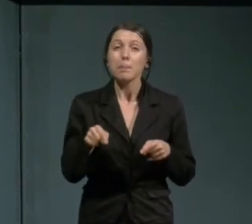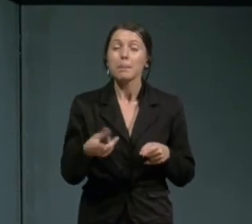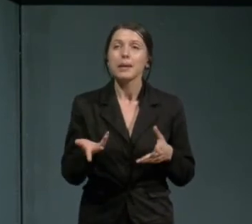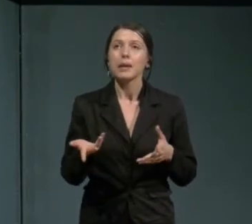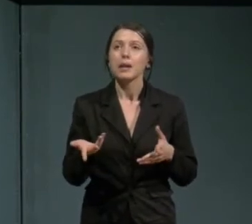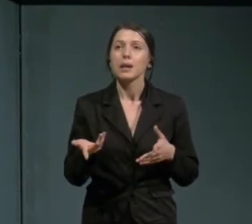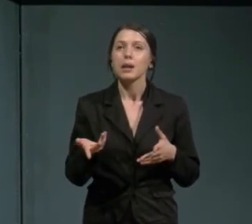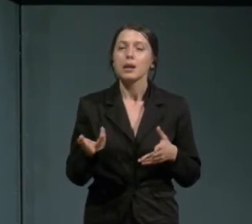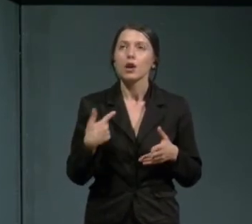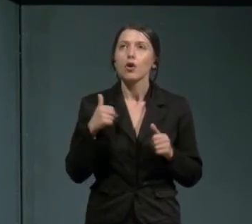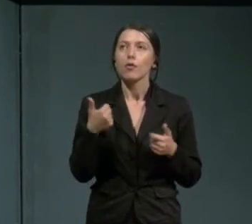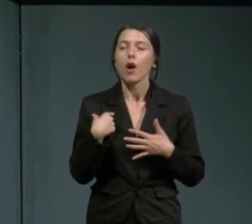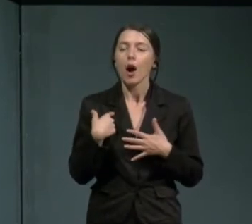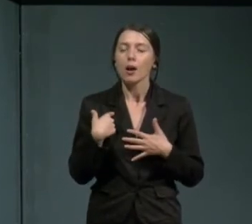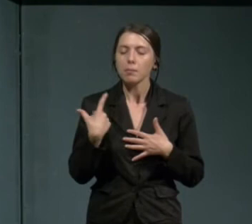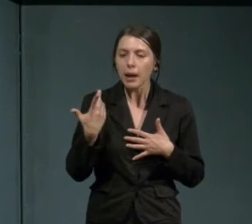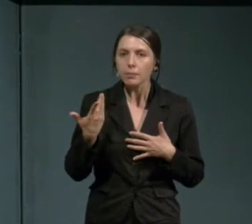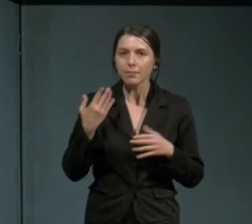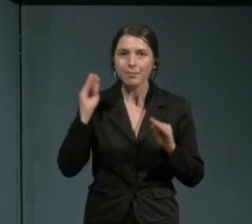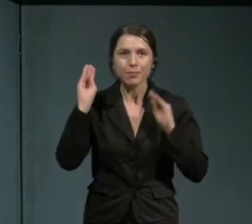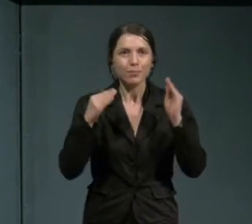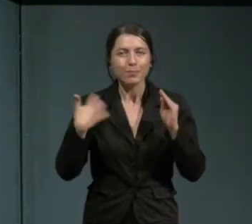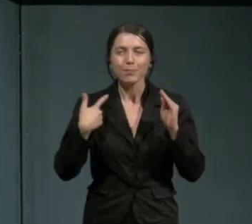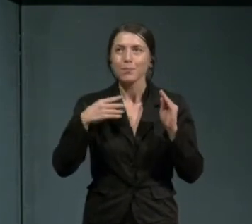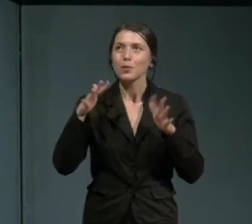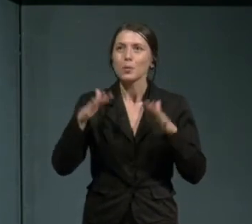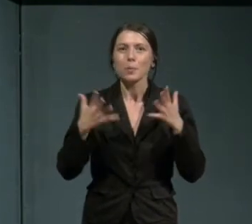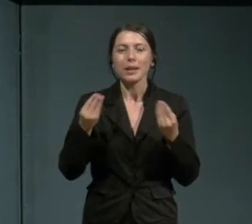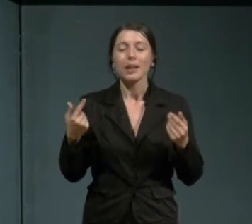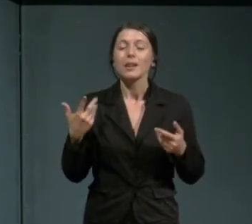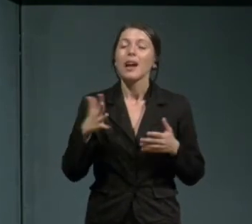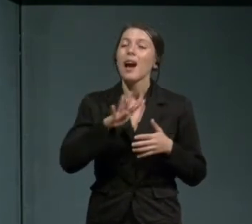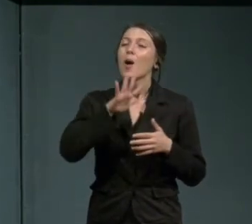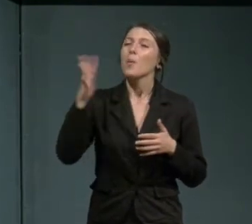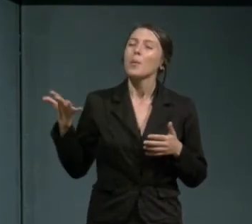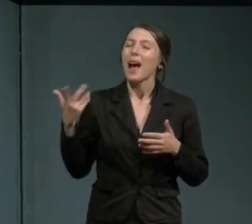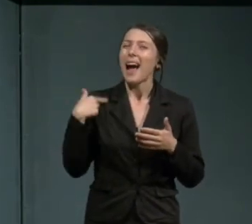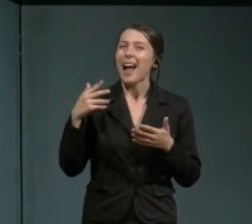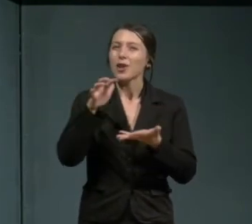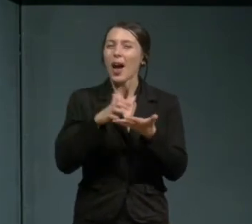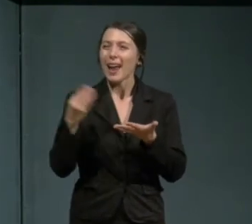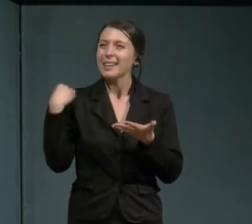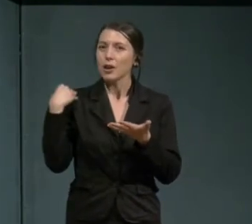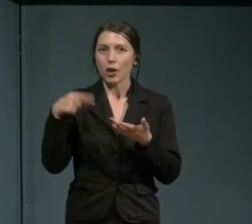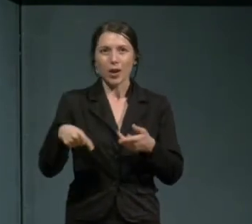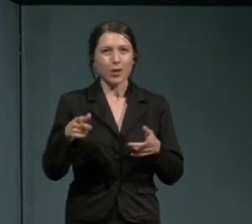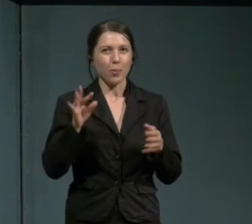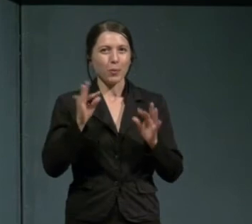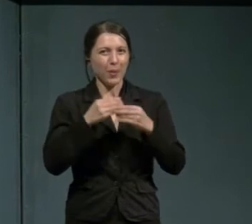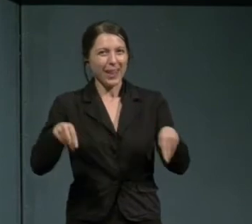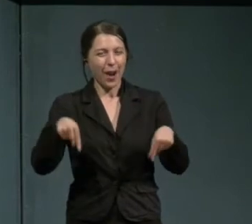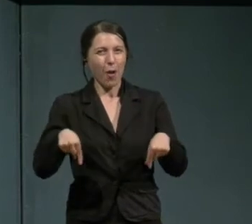tanti punti interrogativi un altro articolo che mi hanno scritto che mi hanno richiesto per il salone